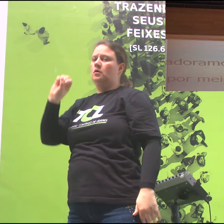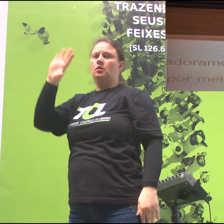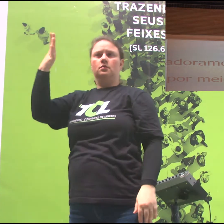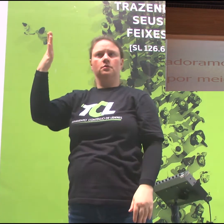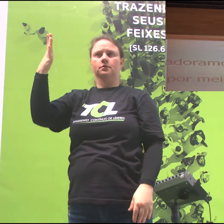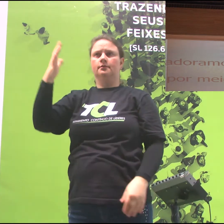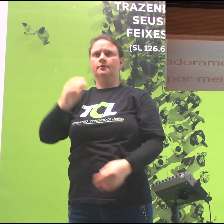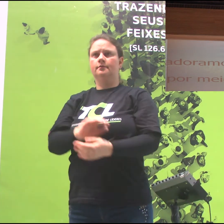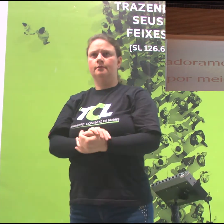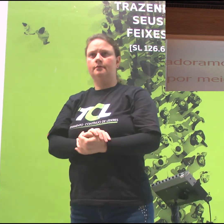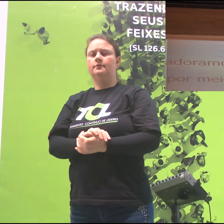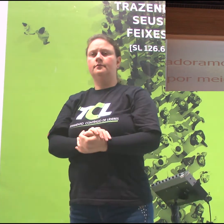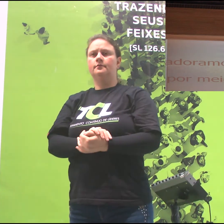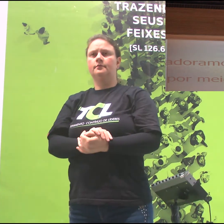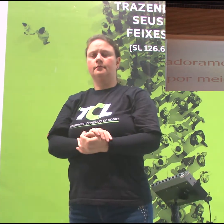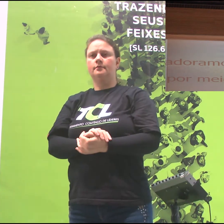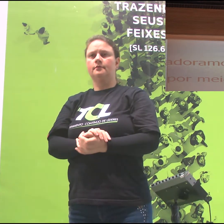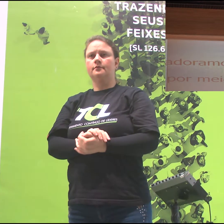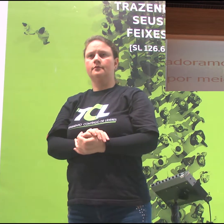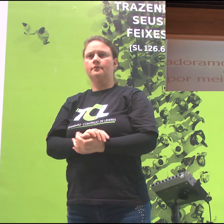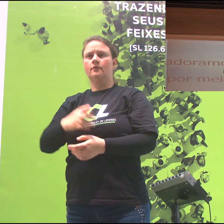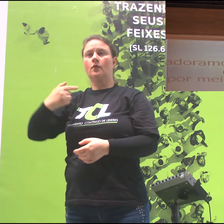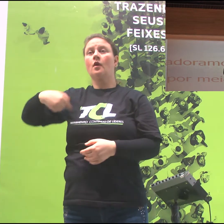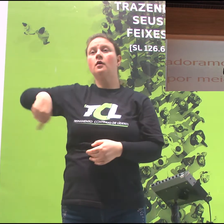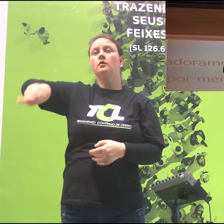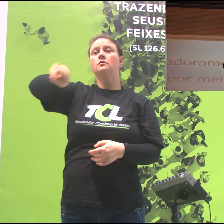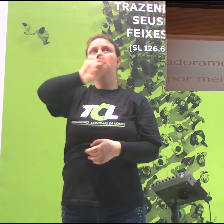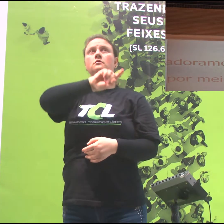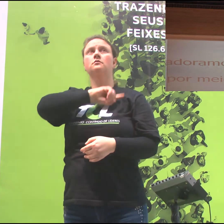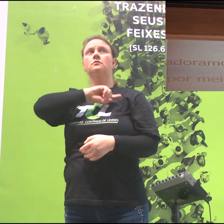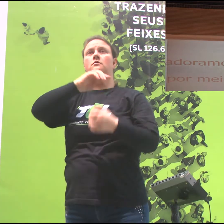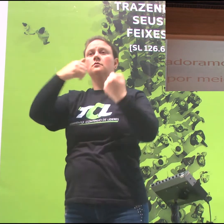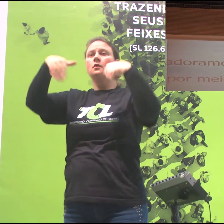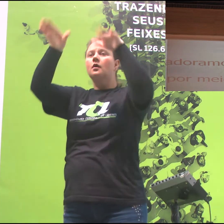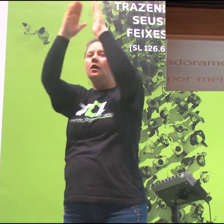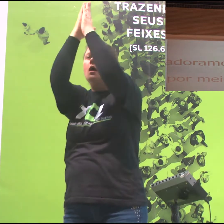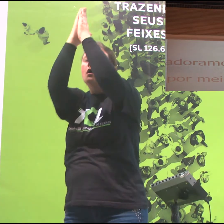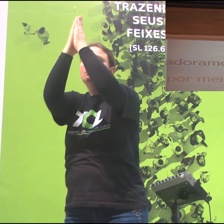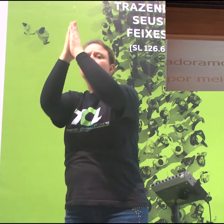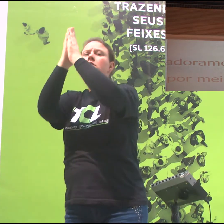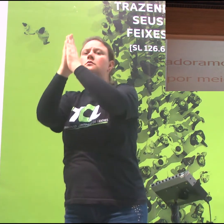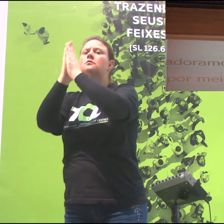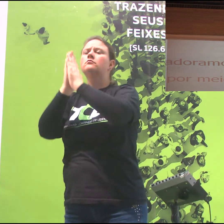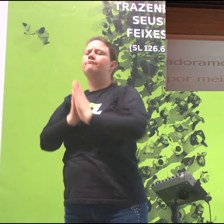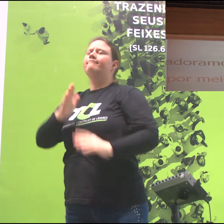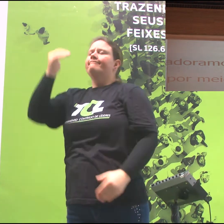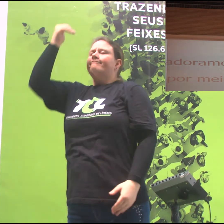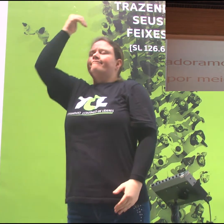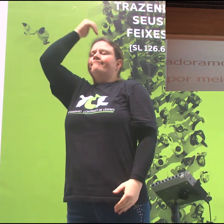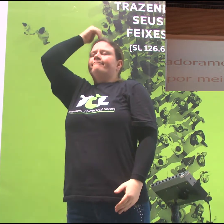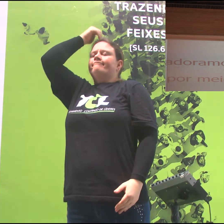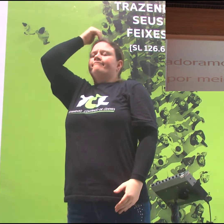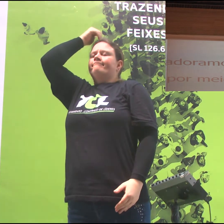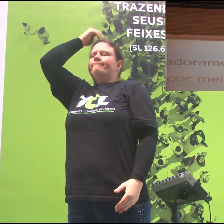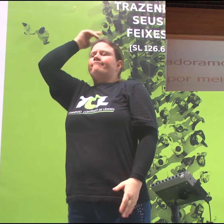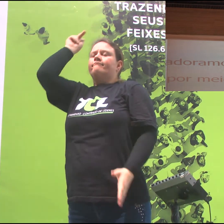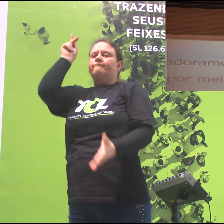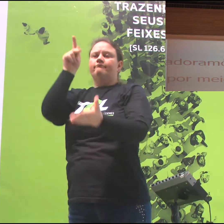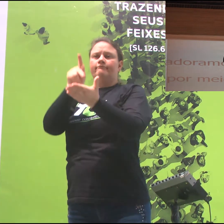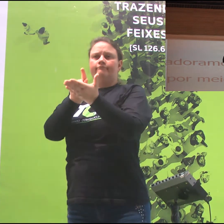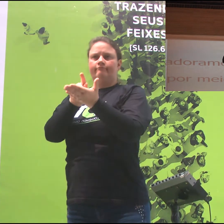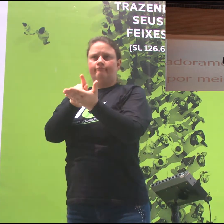Ele faz. Quando nós o adoramos em espírito e em